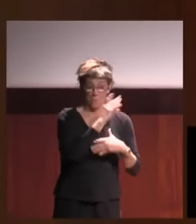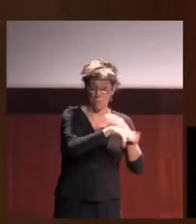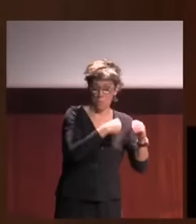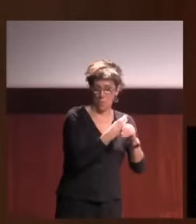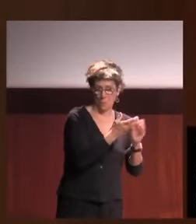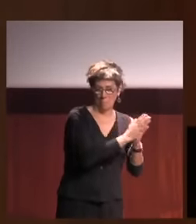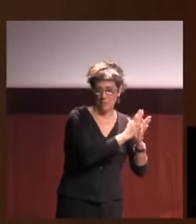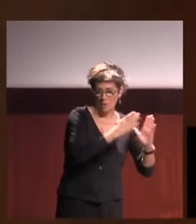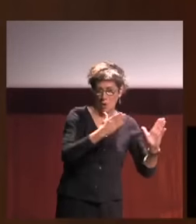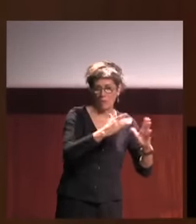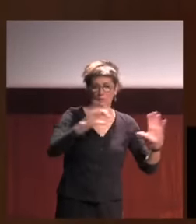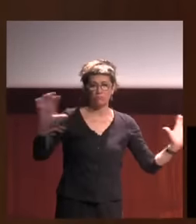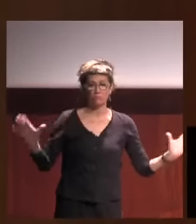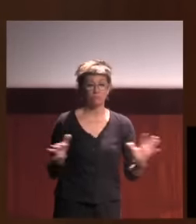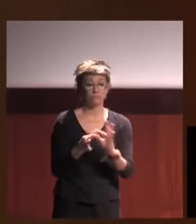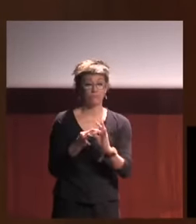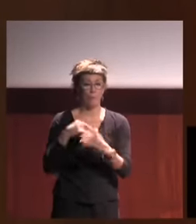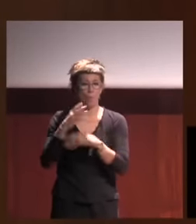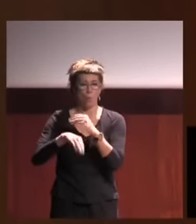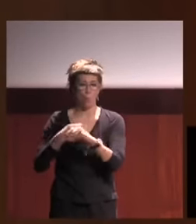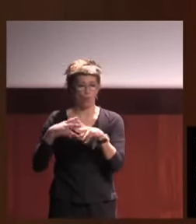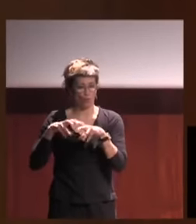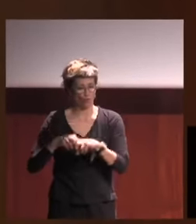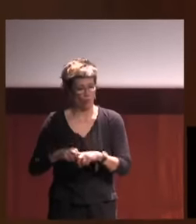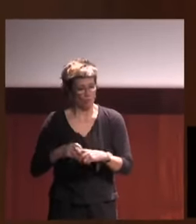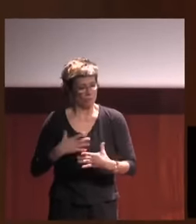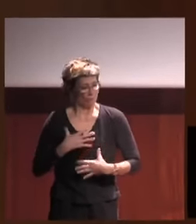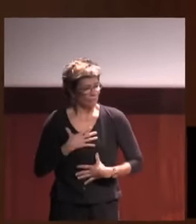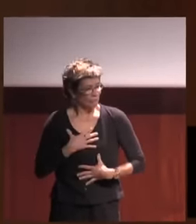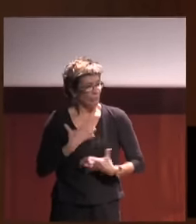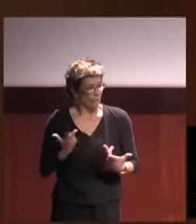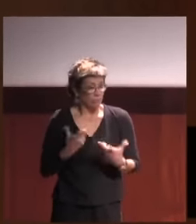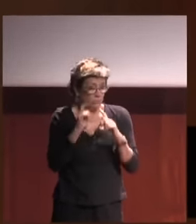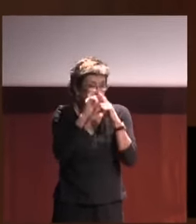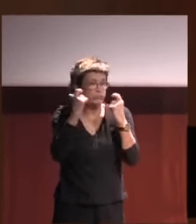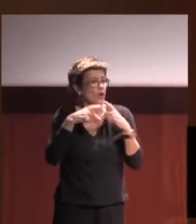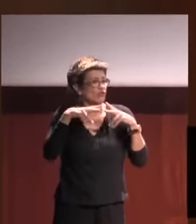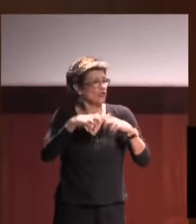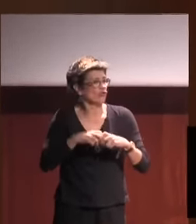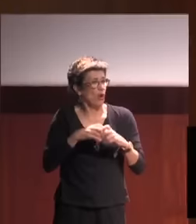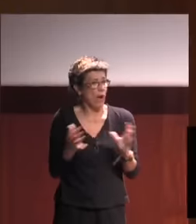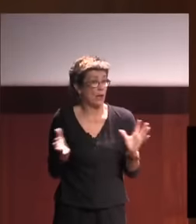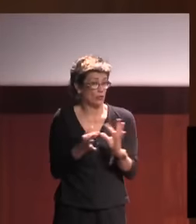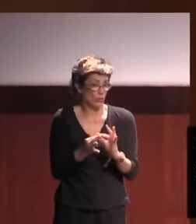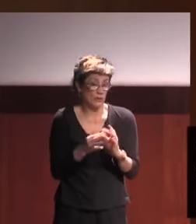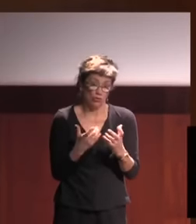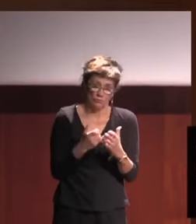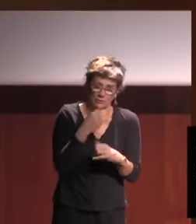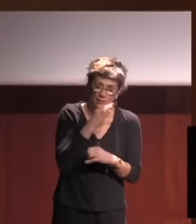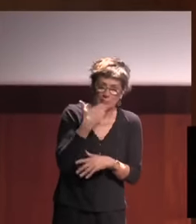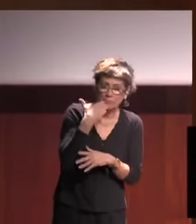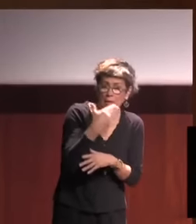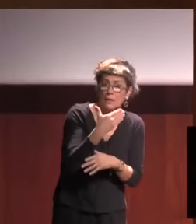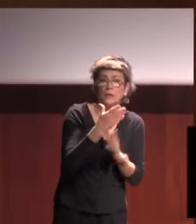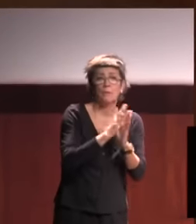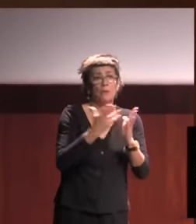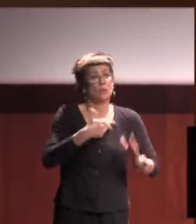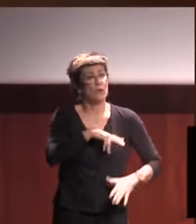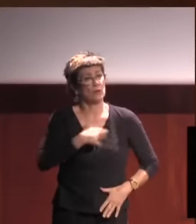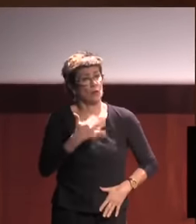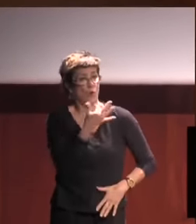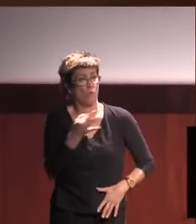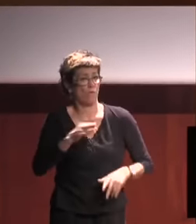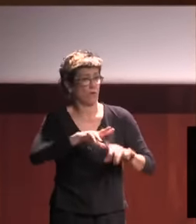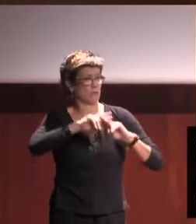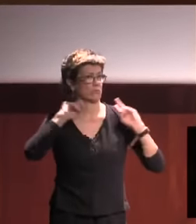bibliothèques et le monde de la recherche que permet le statut de chercheur associé et remercier la Bibliothèque nationale de France dans son